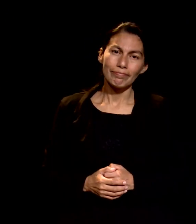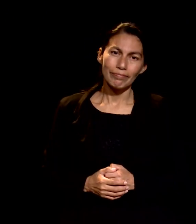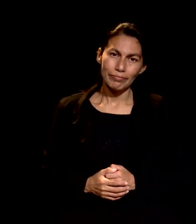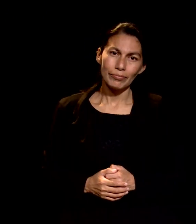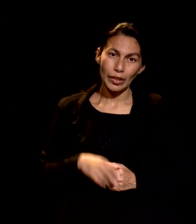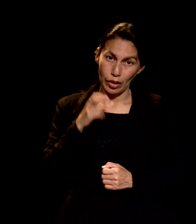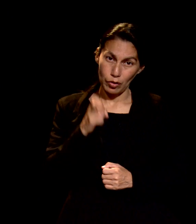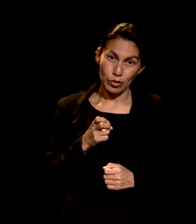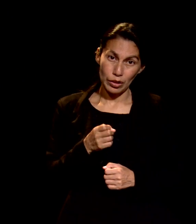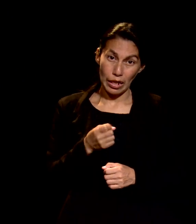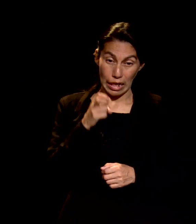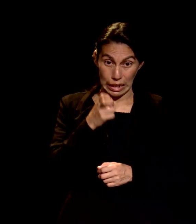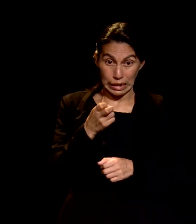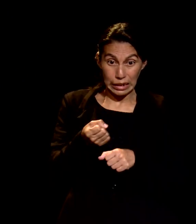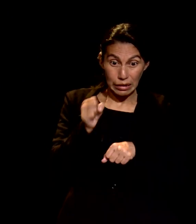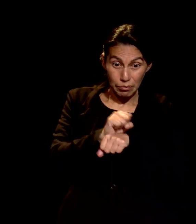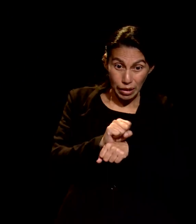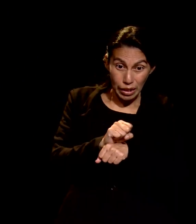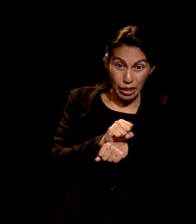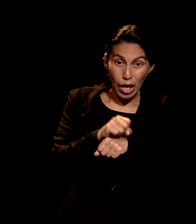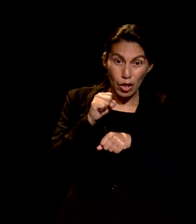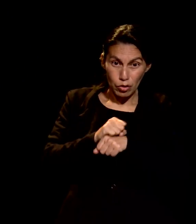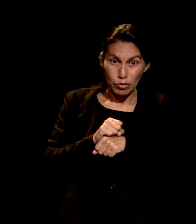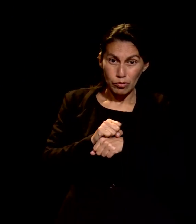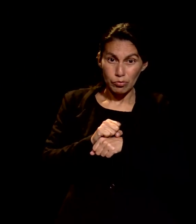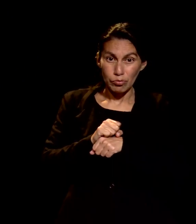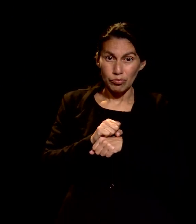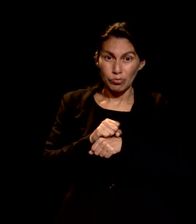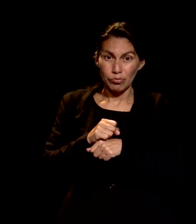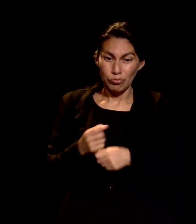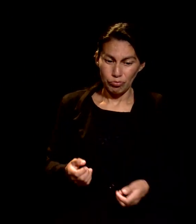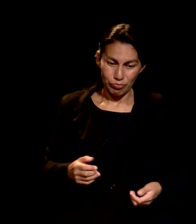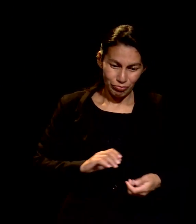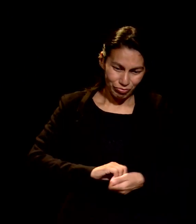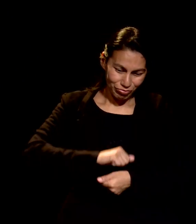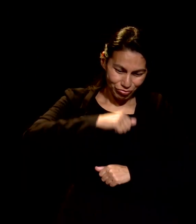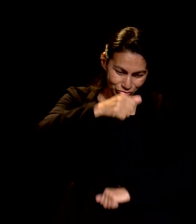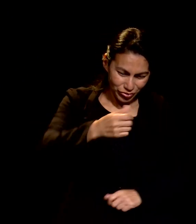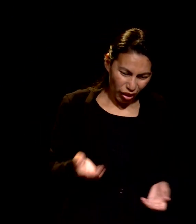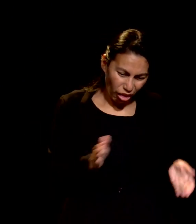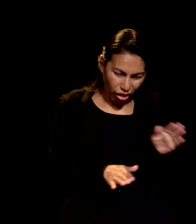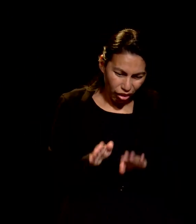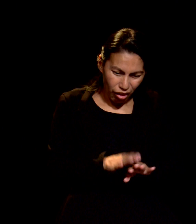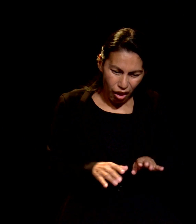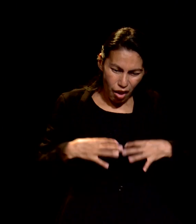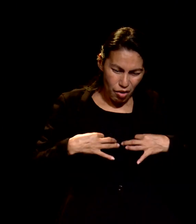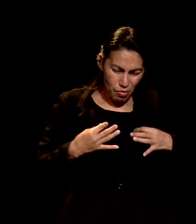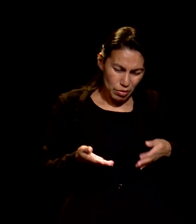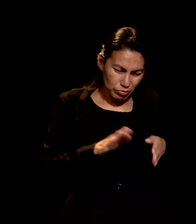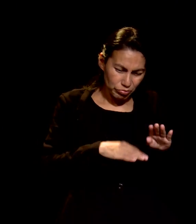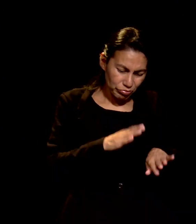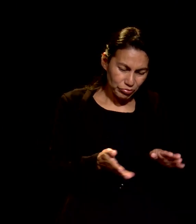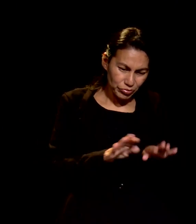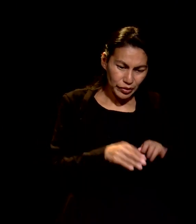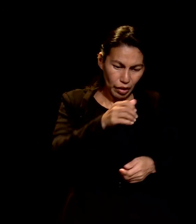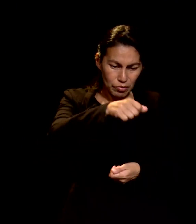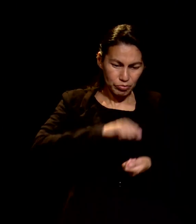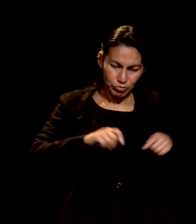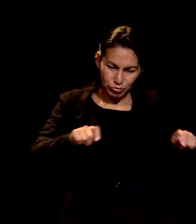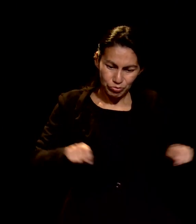Y esa misma semana hice maleta, me regresé a México, a Linda Vista, para continuar con el plan de estudio.